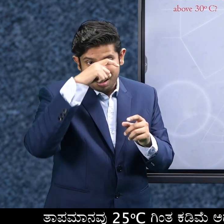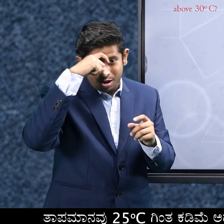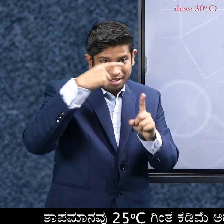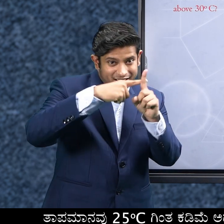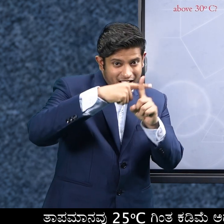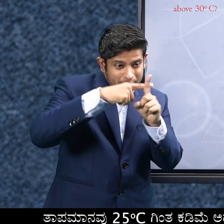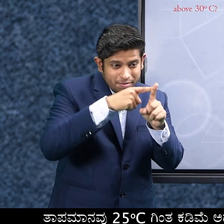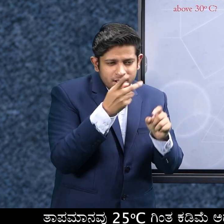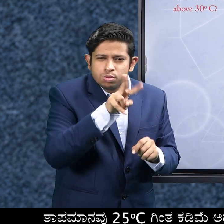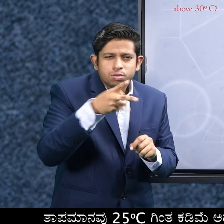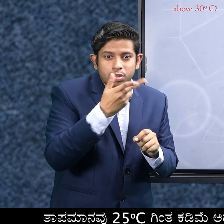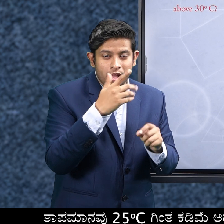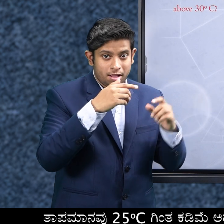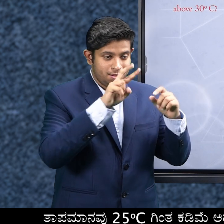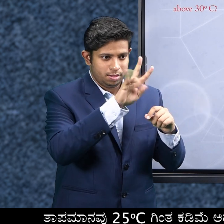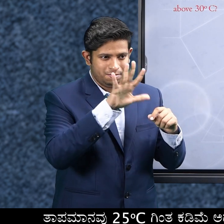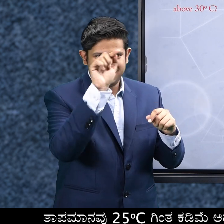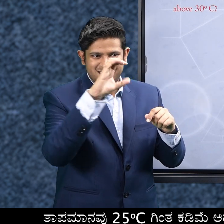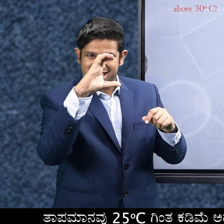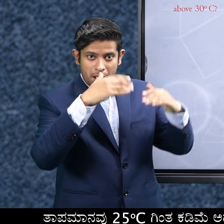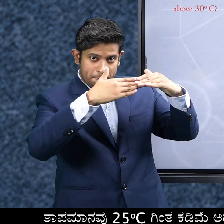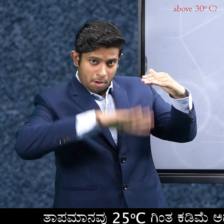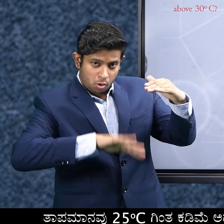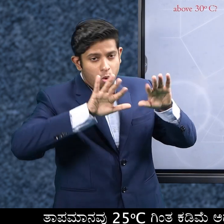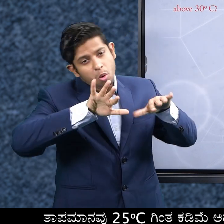ಕಡಿಮೆ ಅಥವಾ 30 ಡಿಗ್ರಿ ಸೆಲ್ಸಿಯಸ್ಗಿಂತ ಹೆಚ್ಚಿರುವ ಸಂಭವನೀಯತೆ ಏನು?